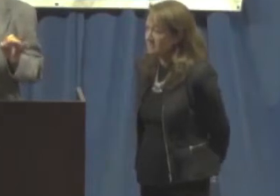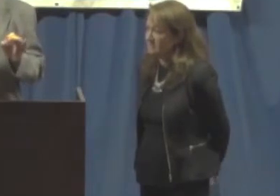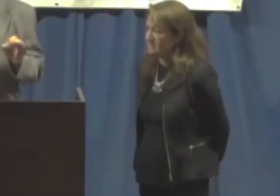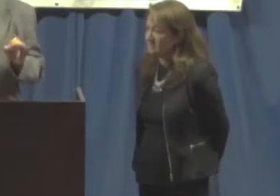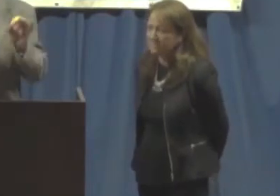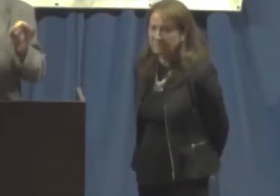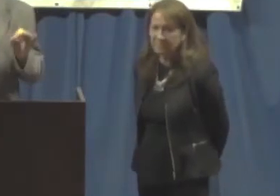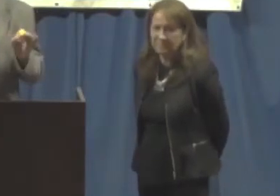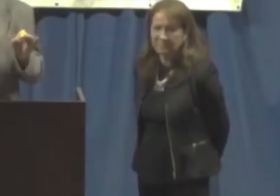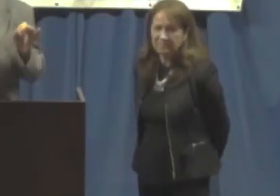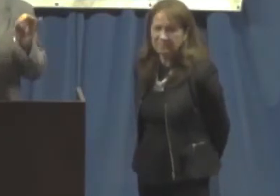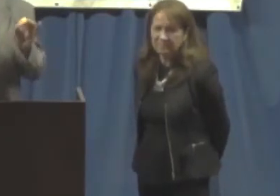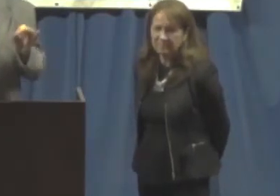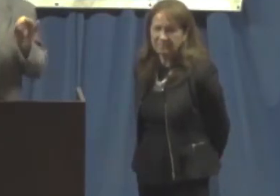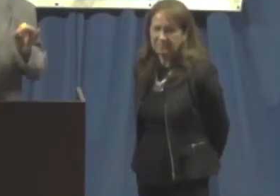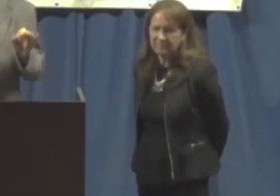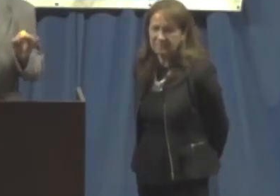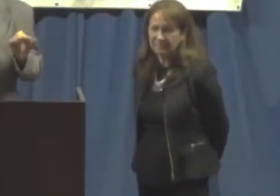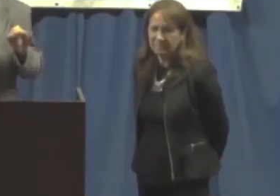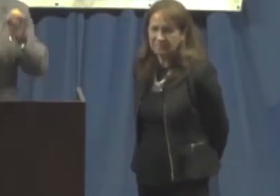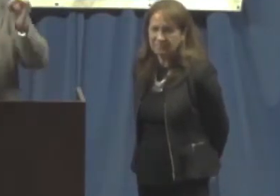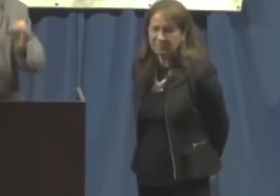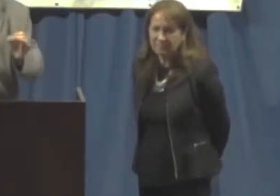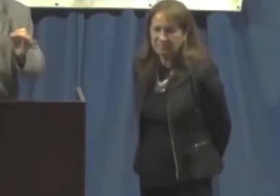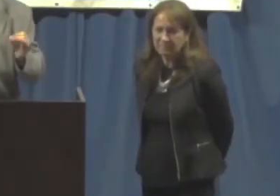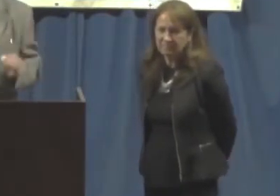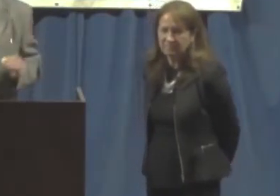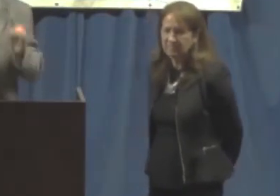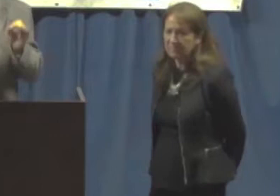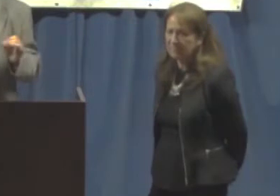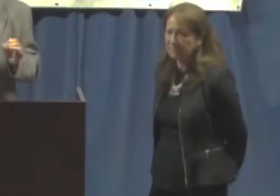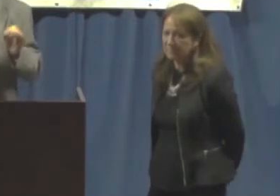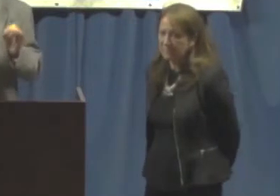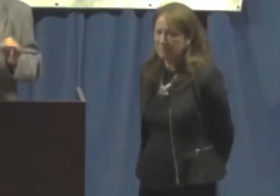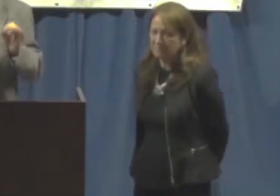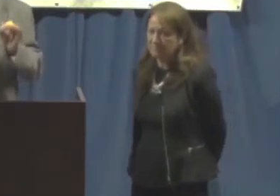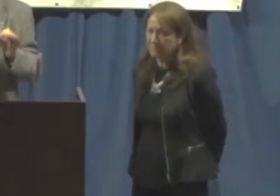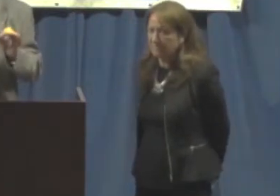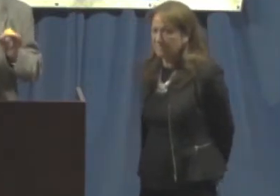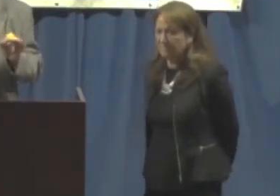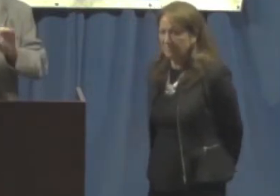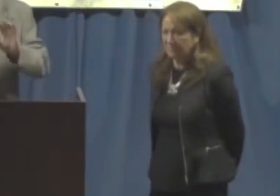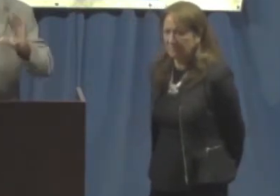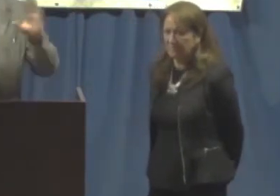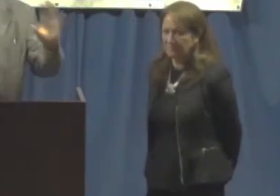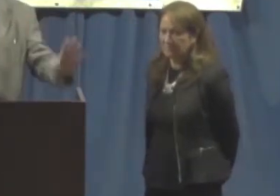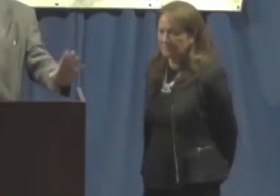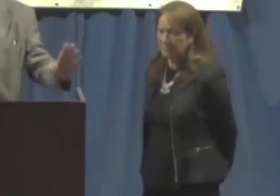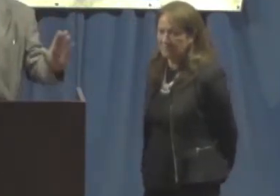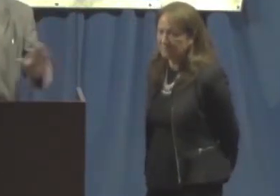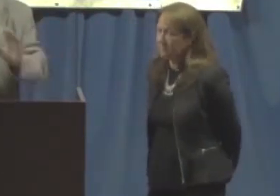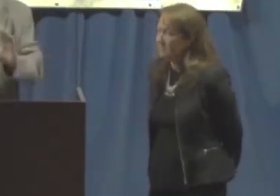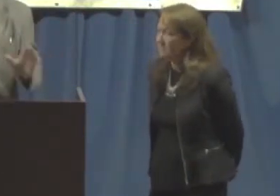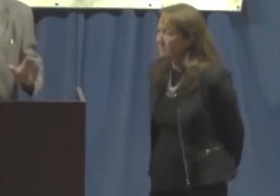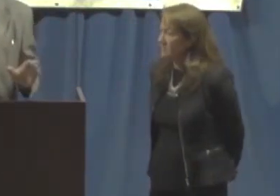telecomunicaciones es necesario que nosotros en el futuro gobierno anunciamos un plan nacional de telecomunicaciones para